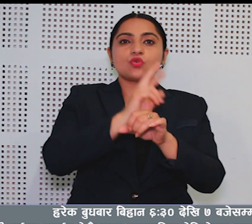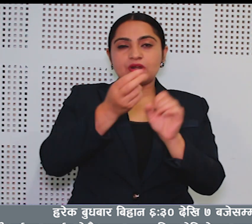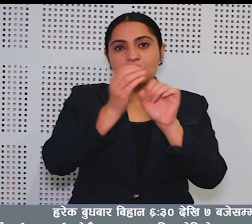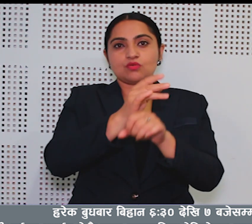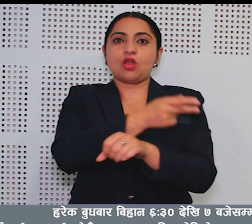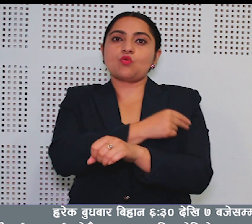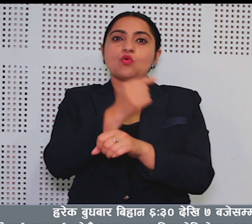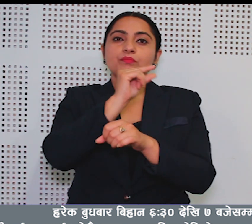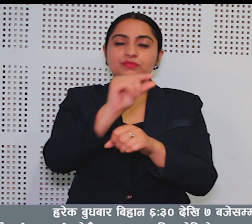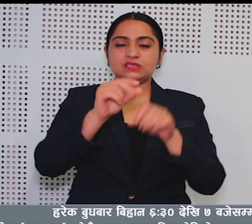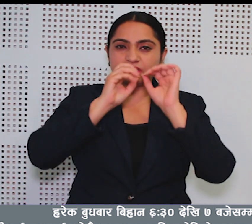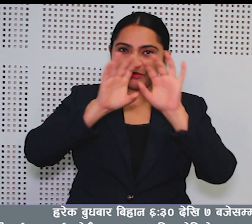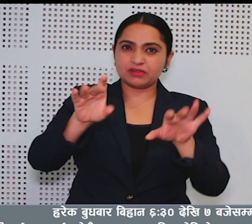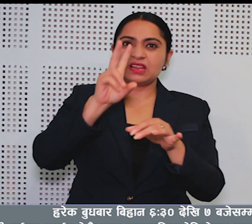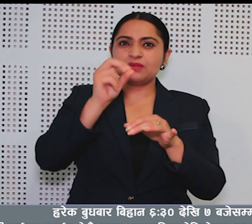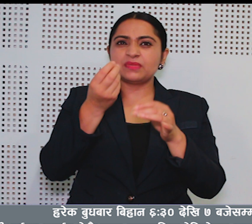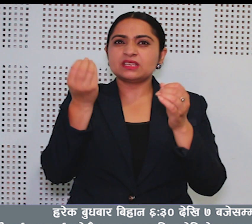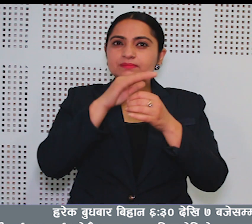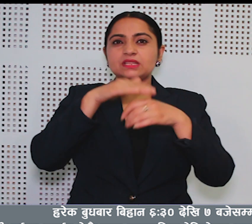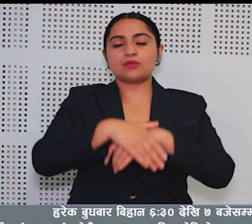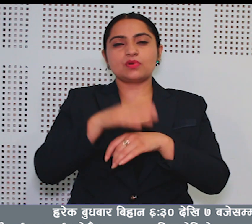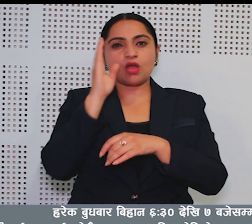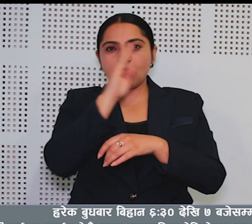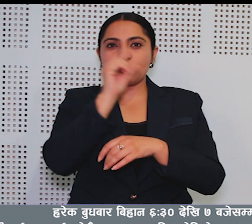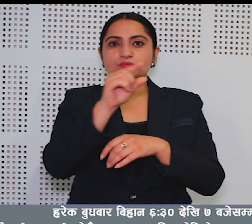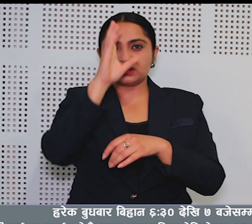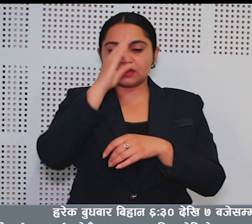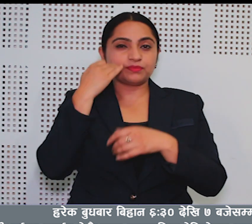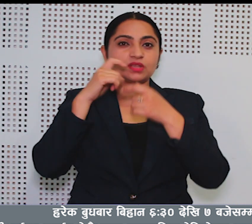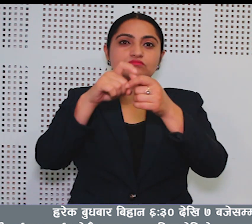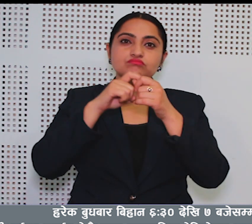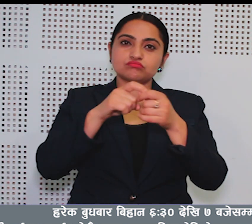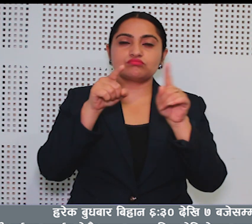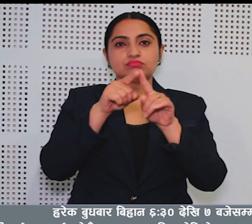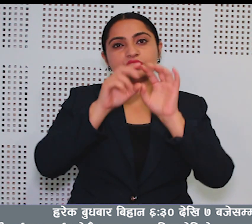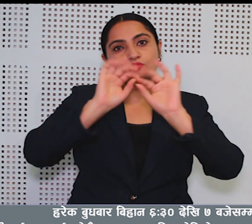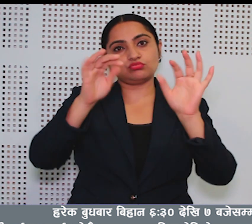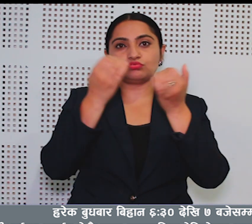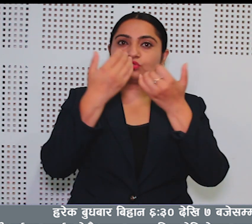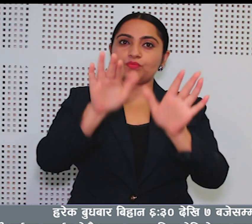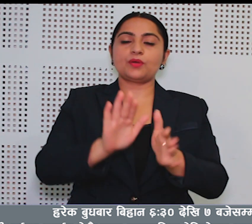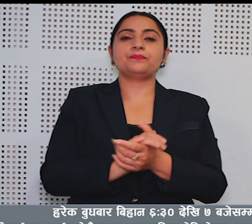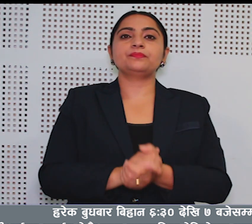खोपबारे फैलिएका 20 भन्दा बढी भ्रमका बारेमा विज्ञको जवाफ पनि प्रसारण गरिसकेका छौं।